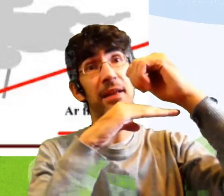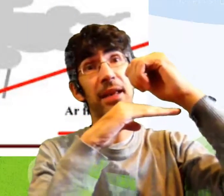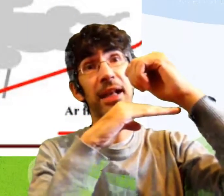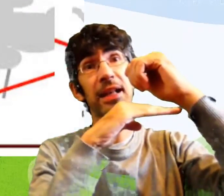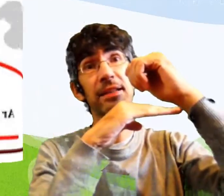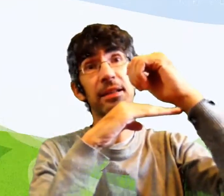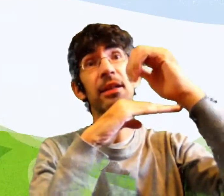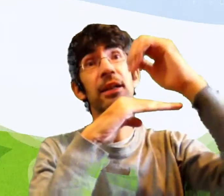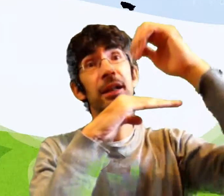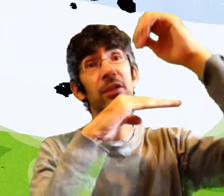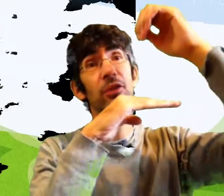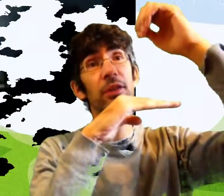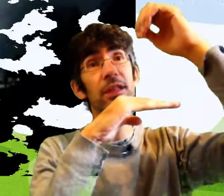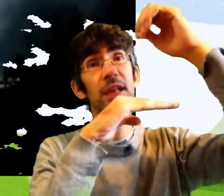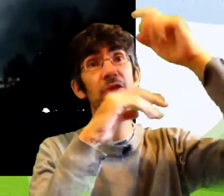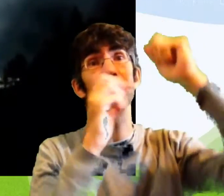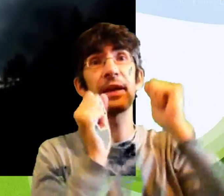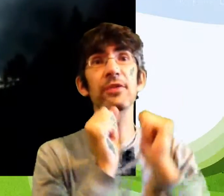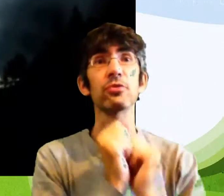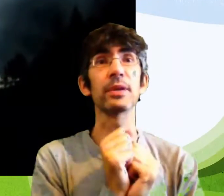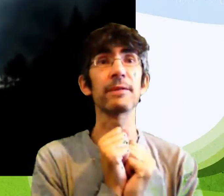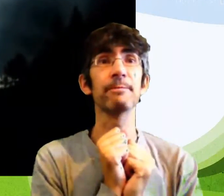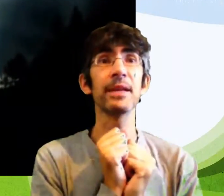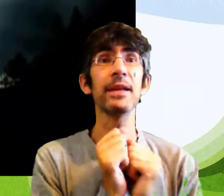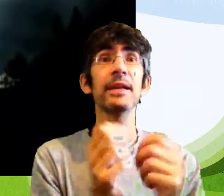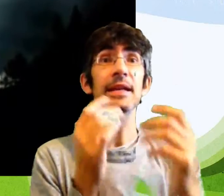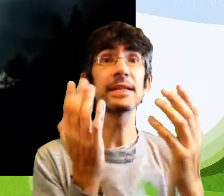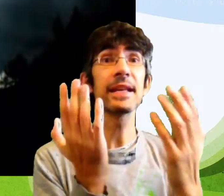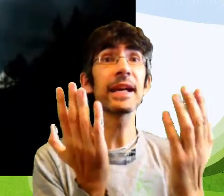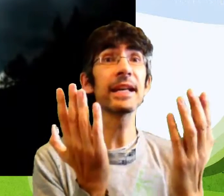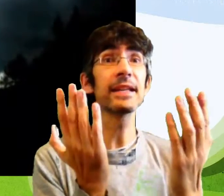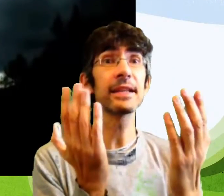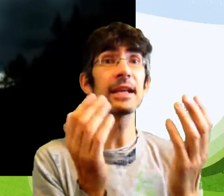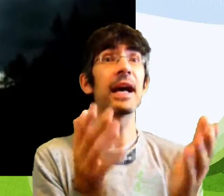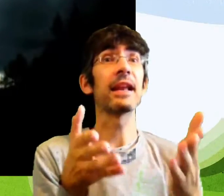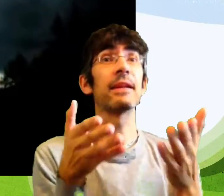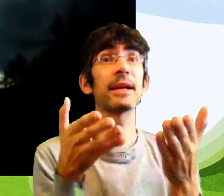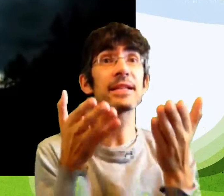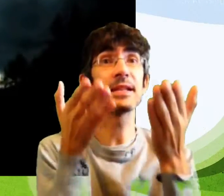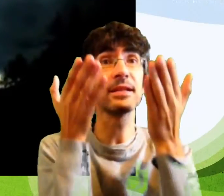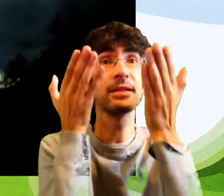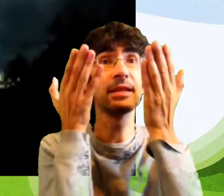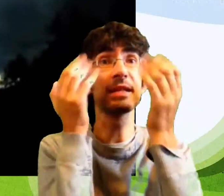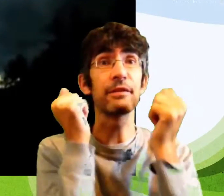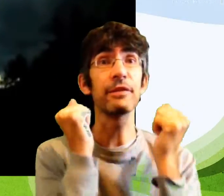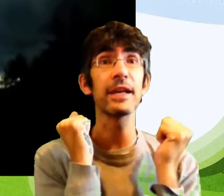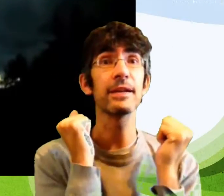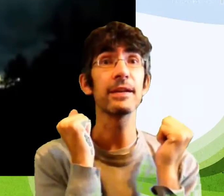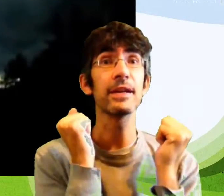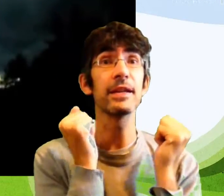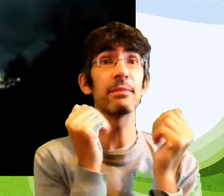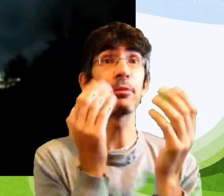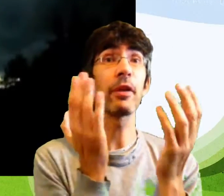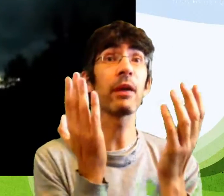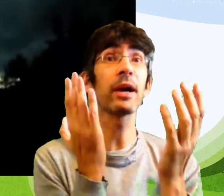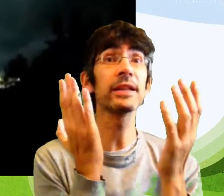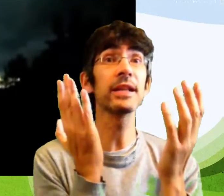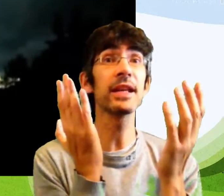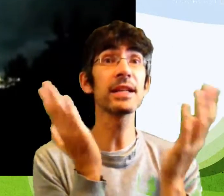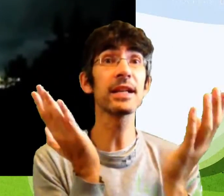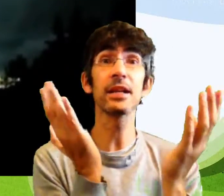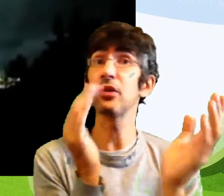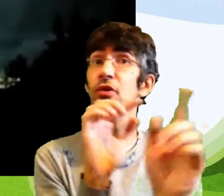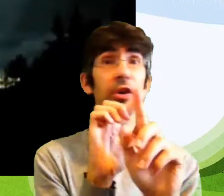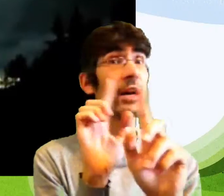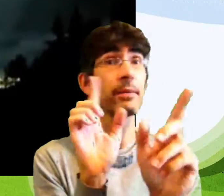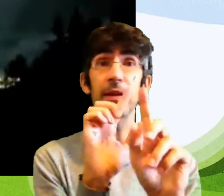la masa de aire caliente Entonces es obligado a subir este aire caliente al elevarse se enfría y el vapor de